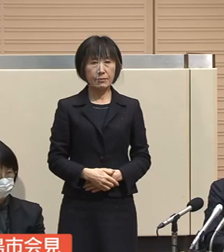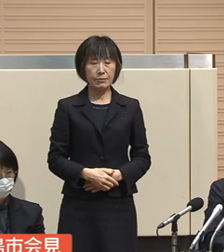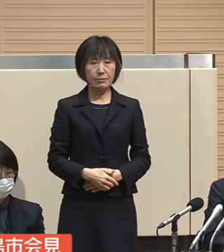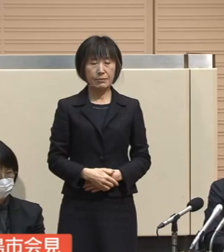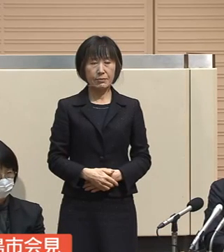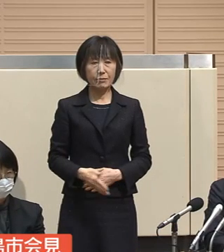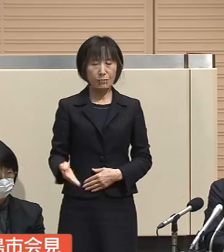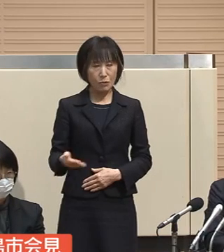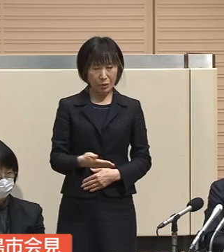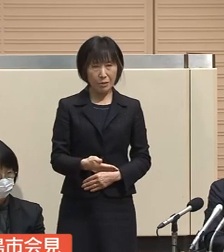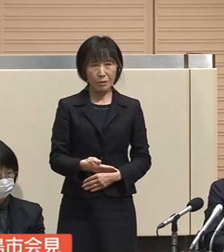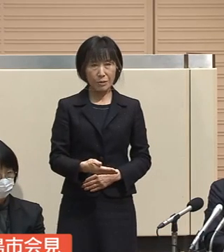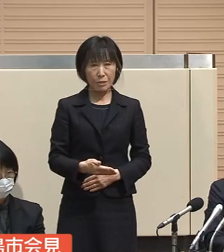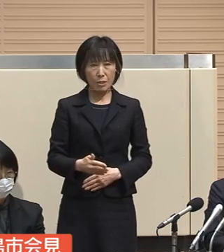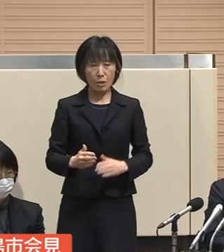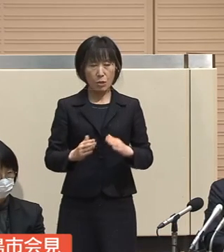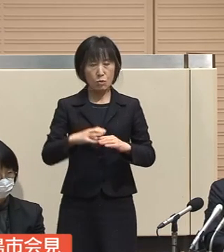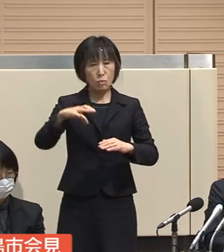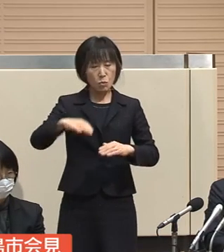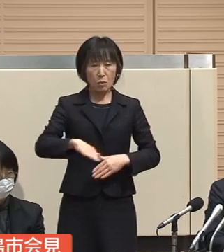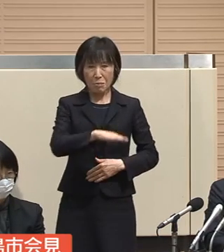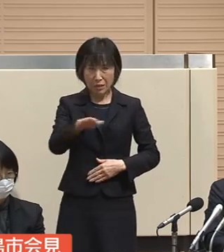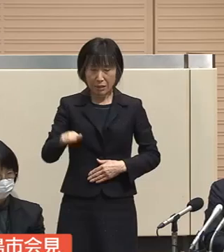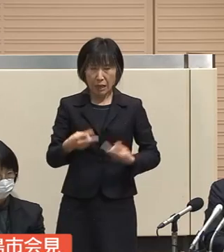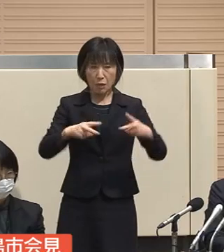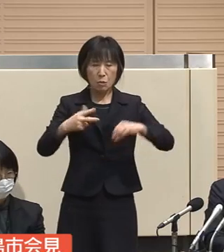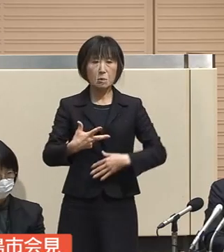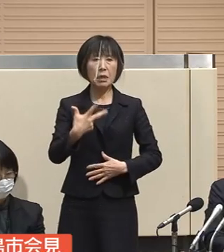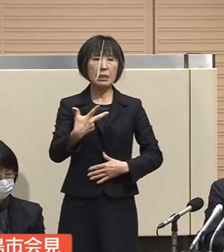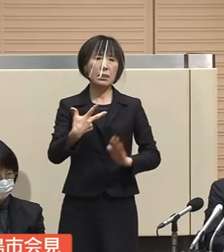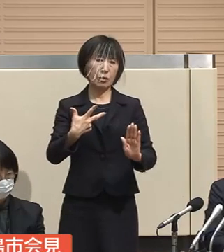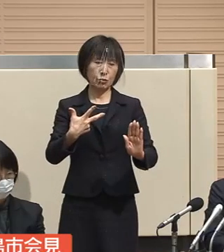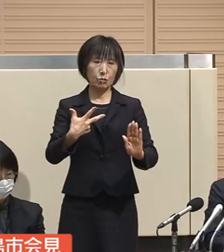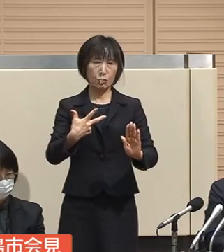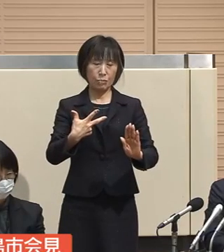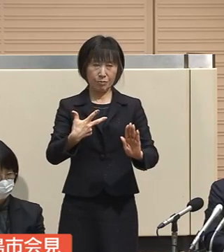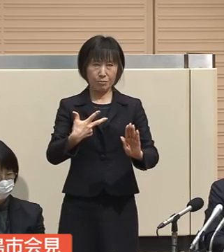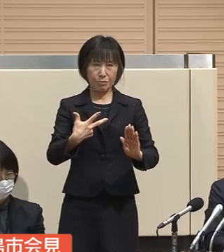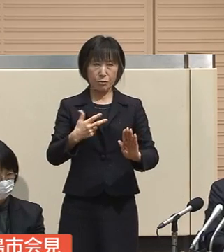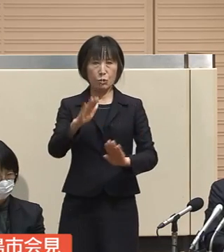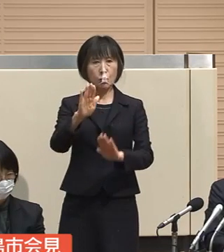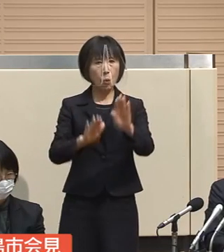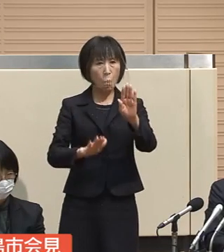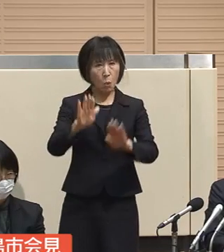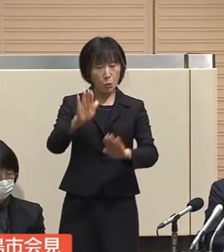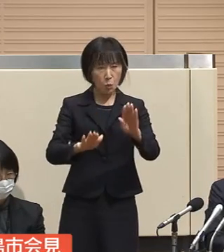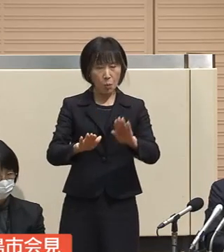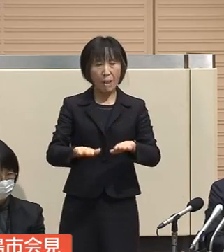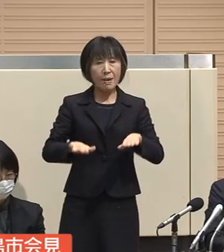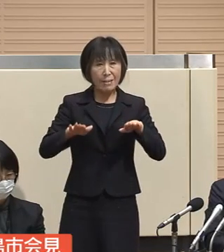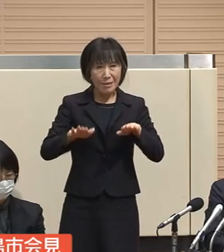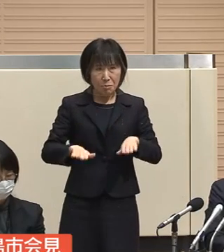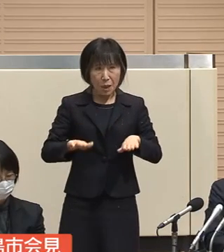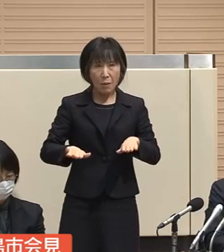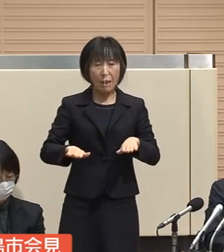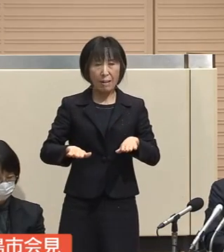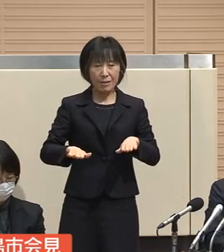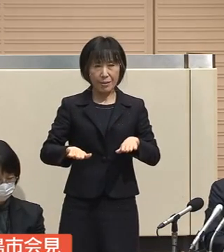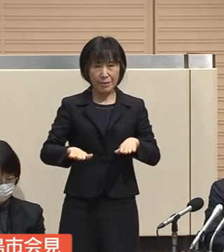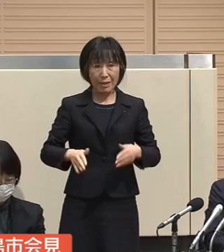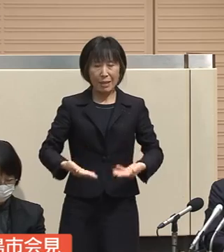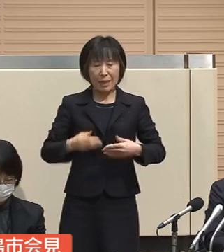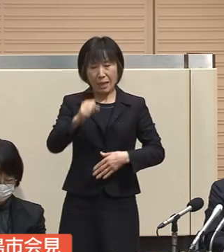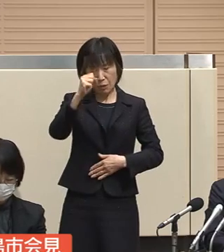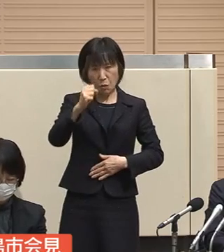次に括弧2の居住地は全員広島市で、括弧3、症状は現時点では軽